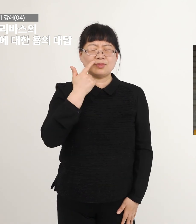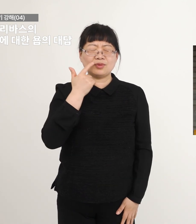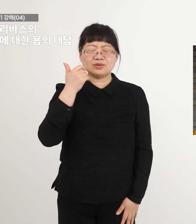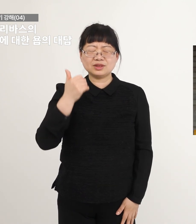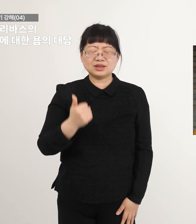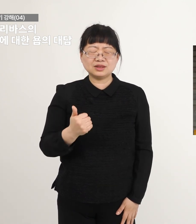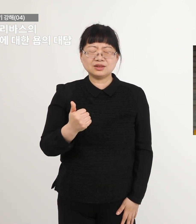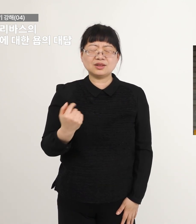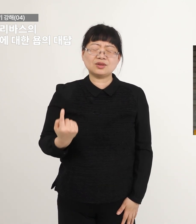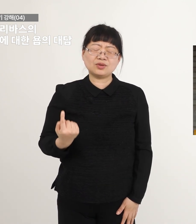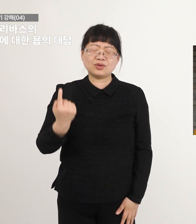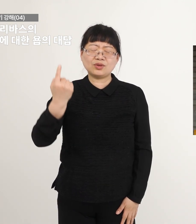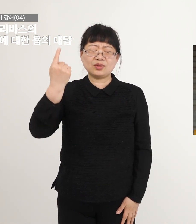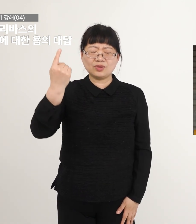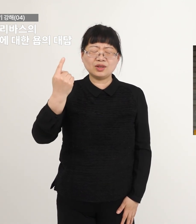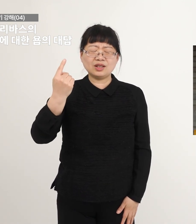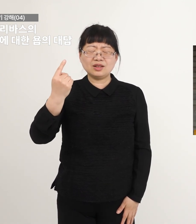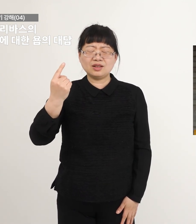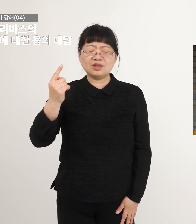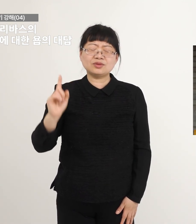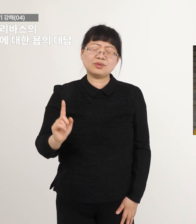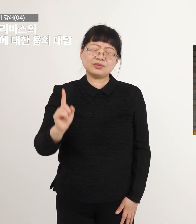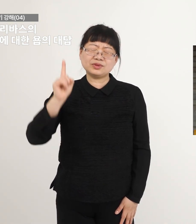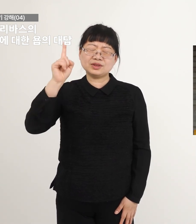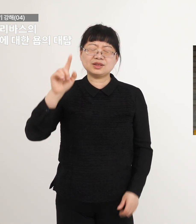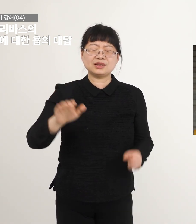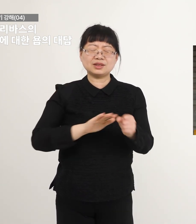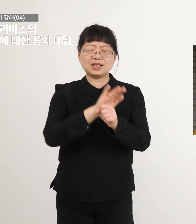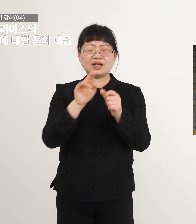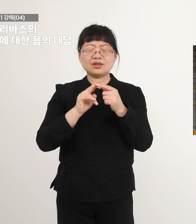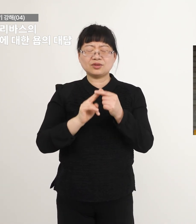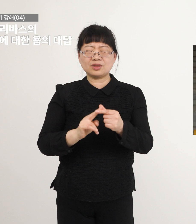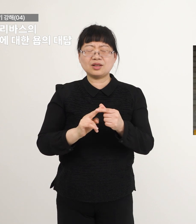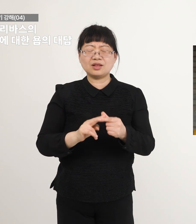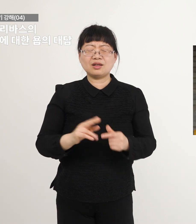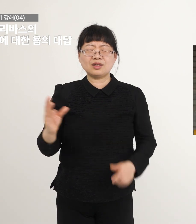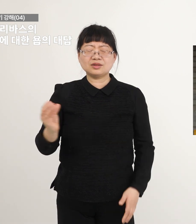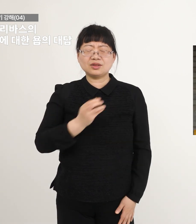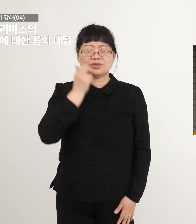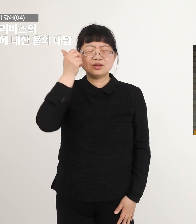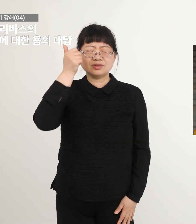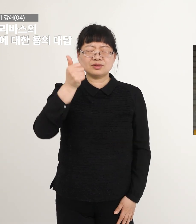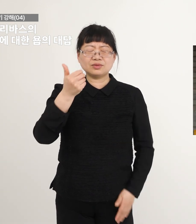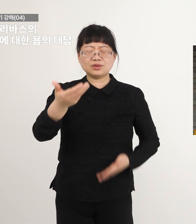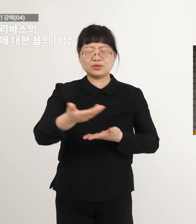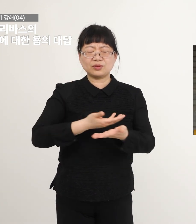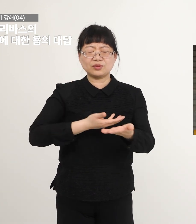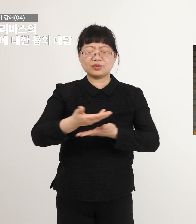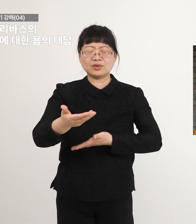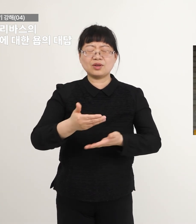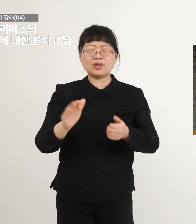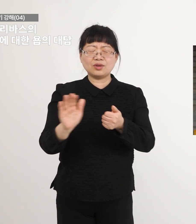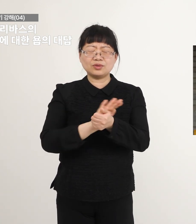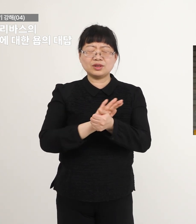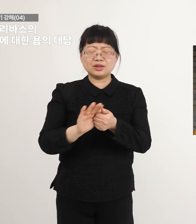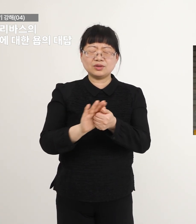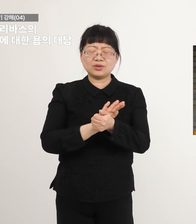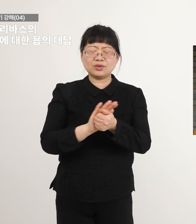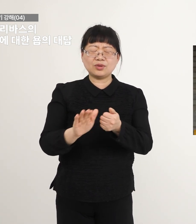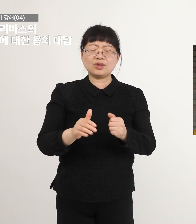아버지의 높고 높으신 사랑하심과 성령님의 교통,